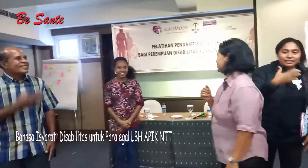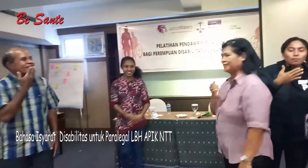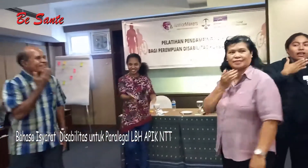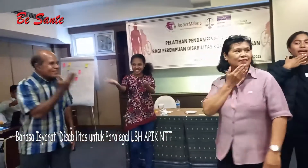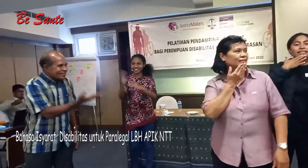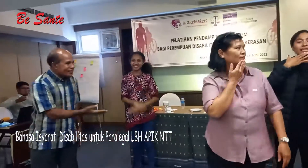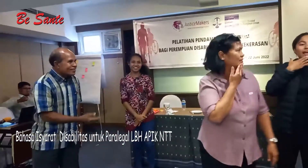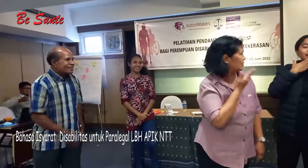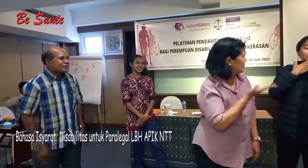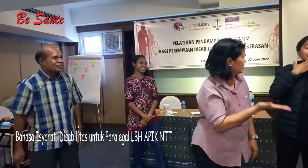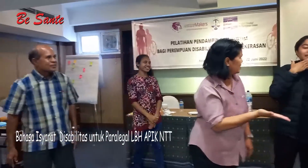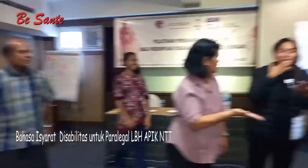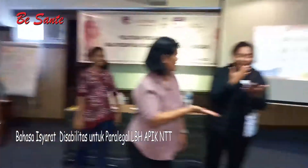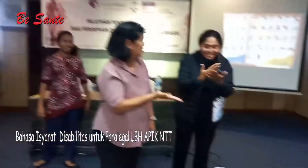Terima kasih boleh di tangannya begini, terima kasih.